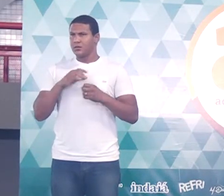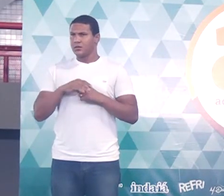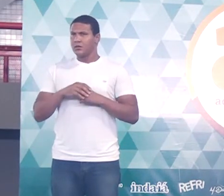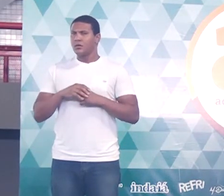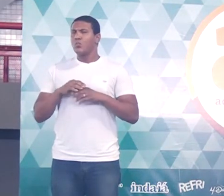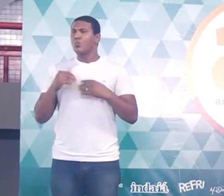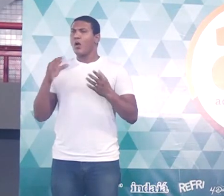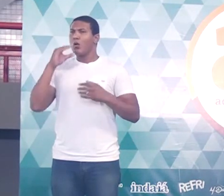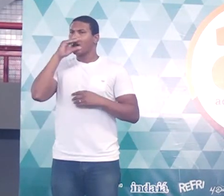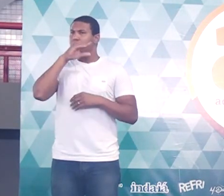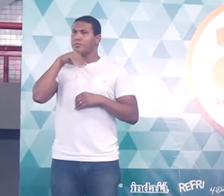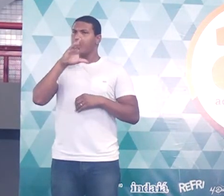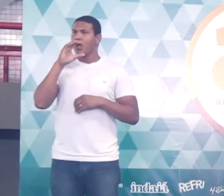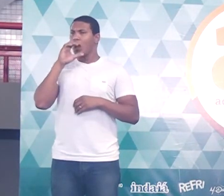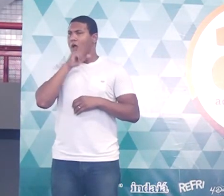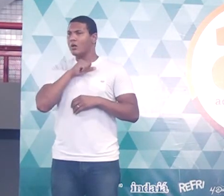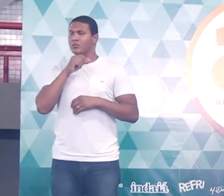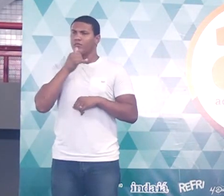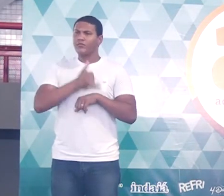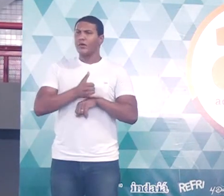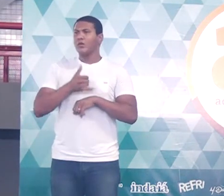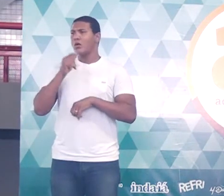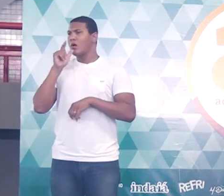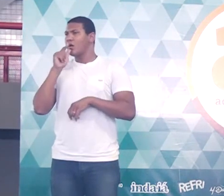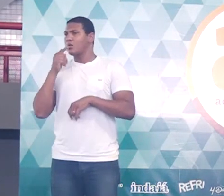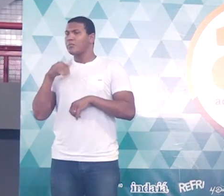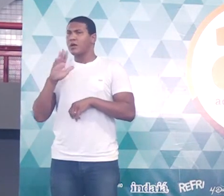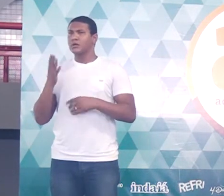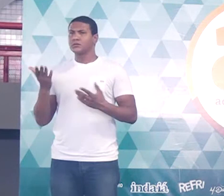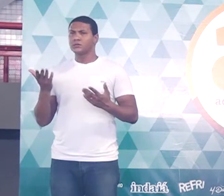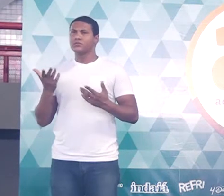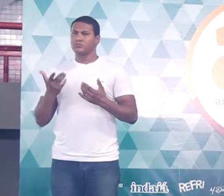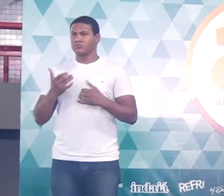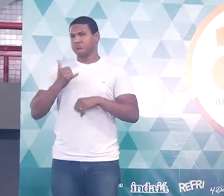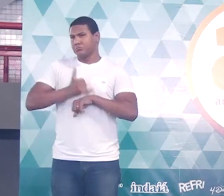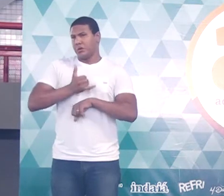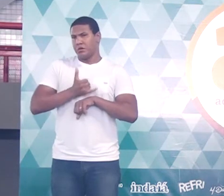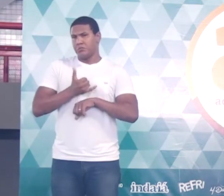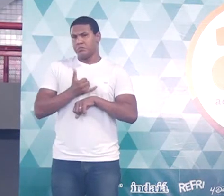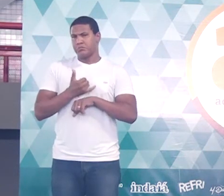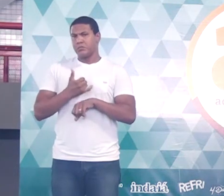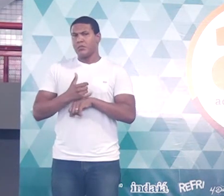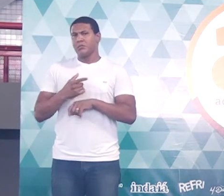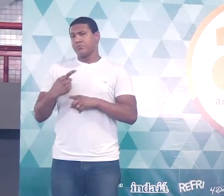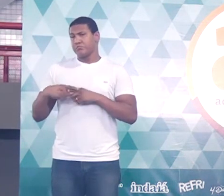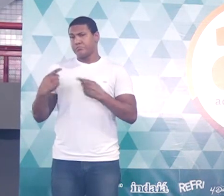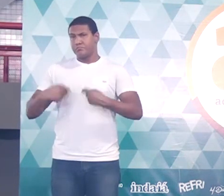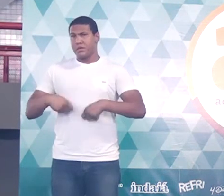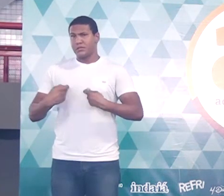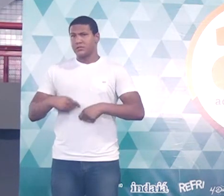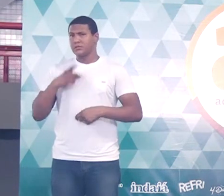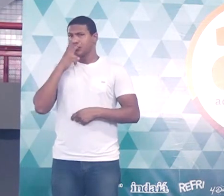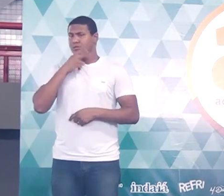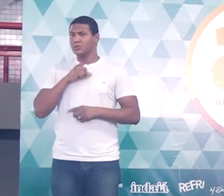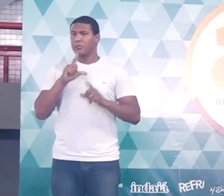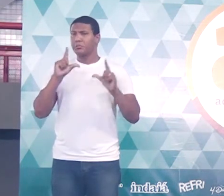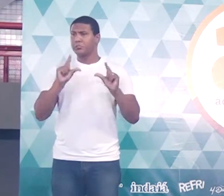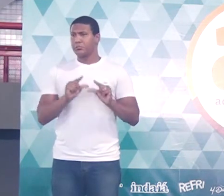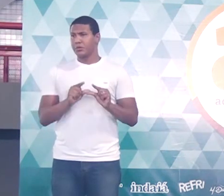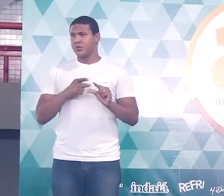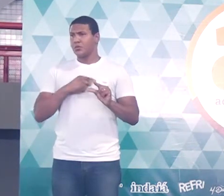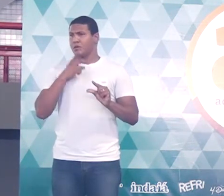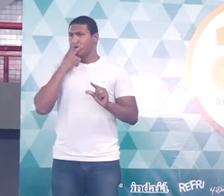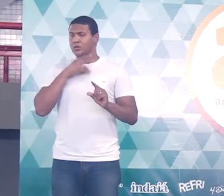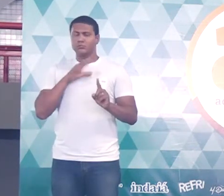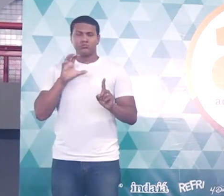quando você aquece, o ferro ou a água? Ferro. Porque ele precisa de menos calorias para variar 1 grau Celsius.